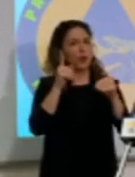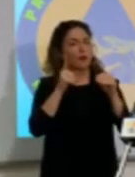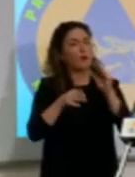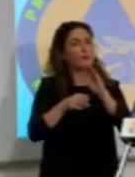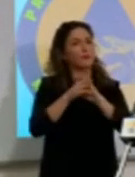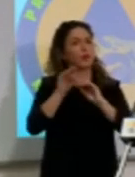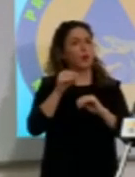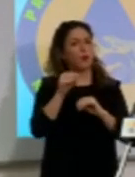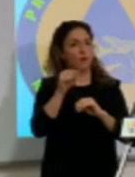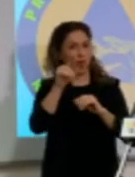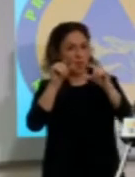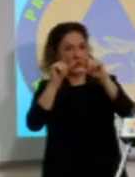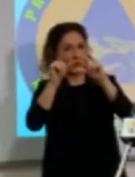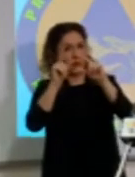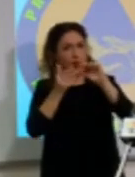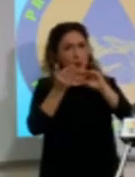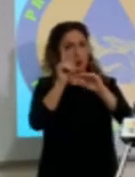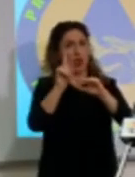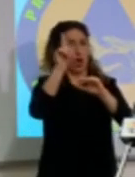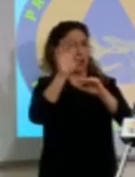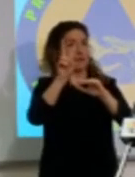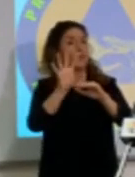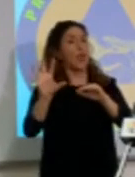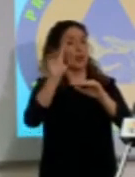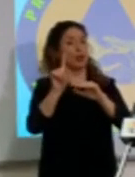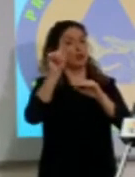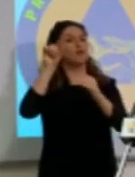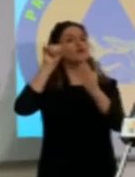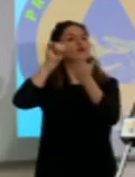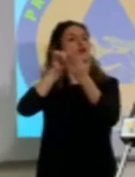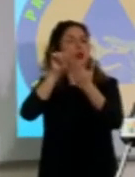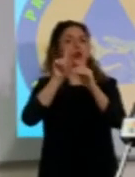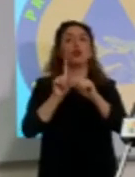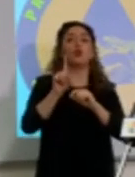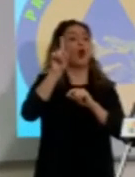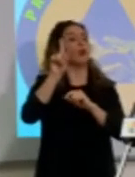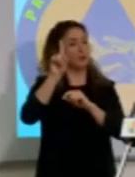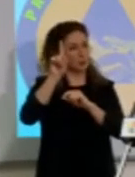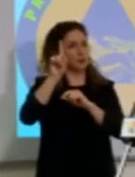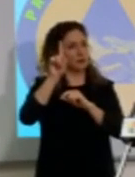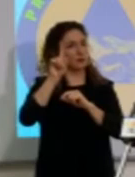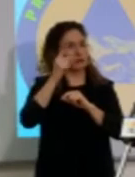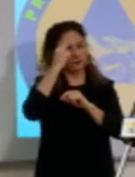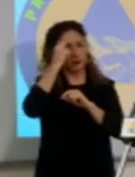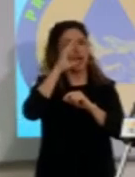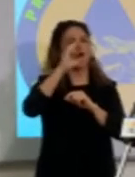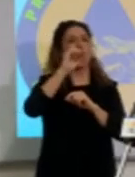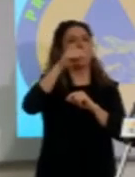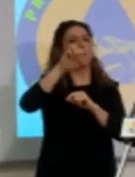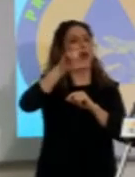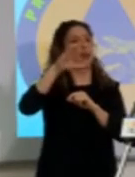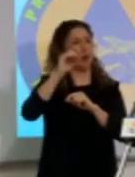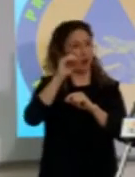nuovo dpcm non è arrivato in mano e governatori e la riunione di questa mattina non c'è stata forse lo faremo più nelle ore più